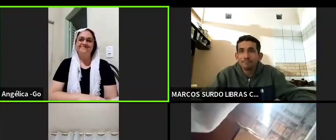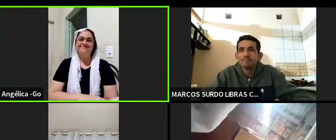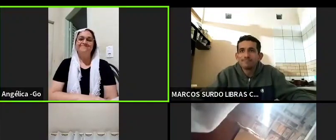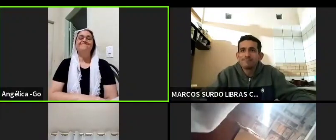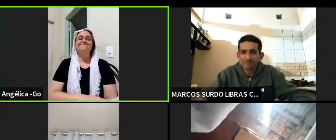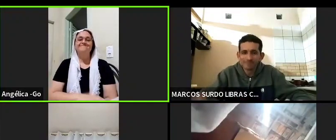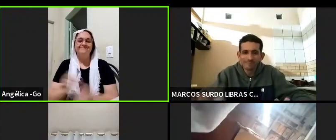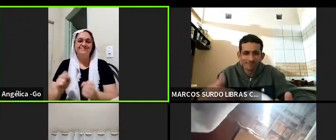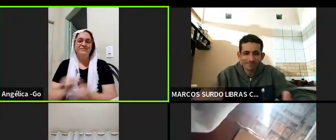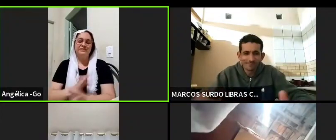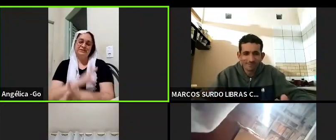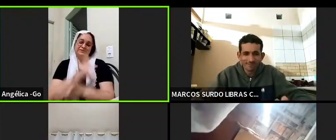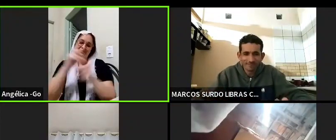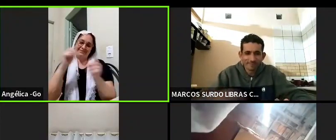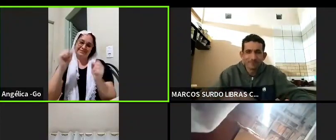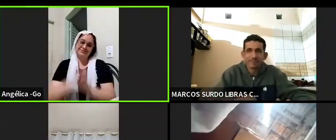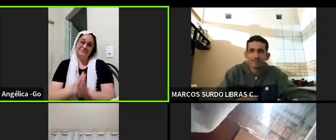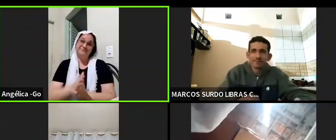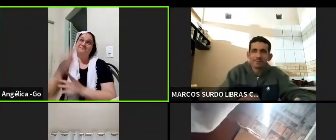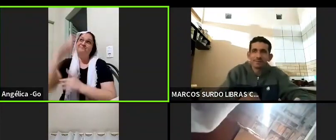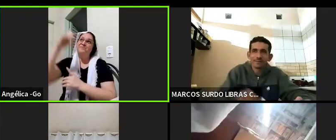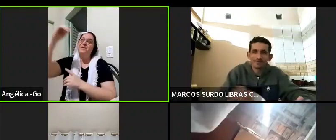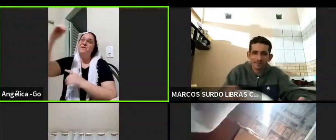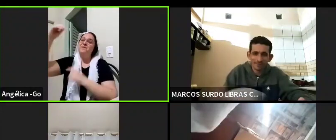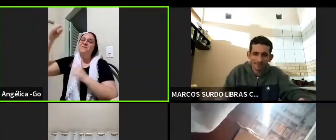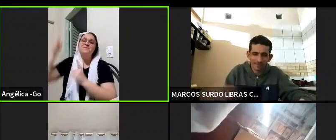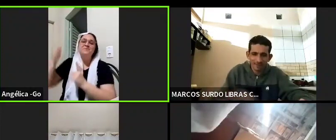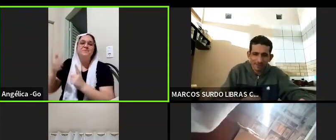Deus Olha é Deus. guarda fiel do seu povo.